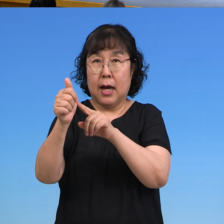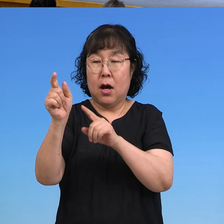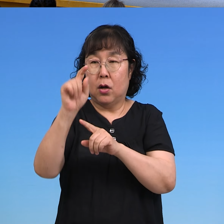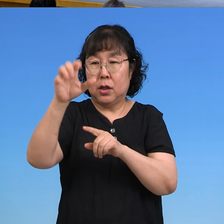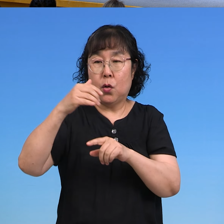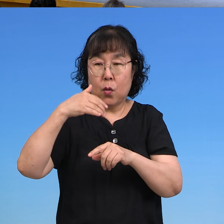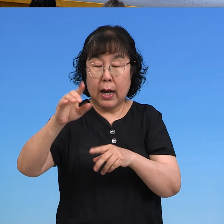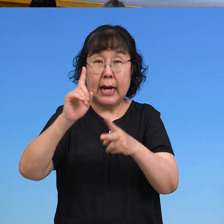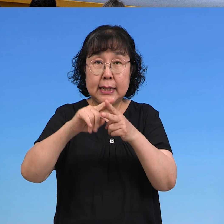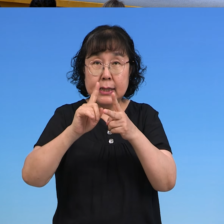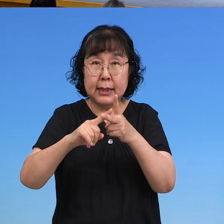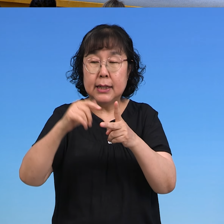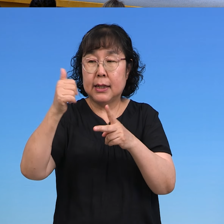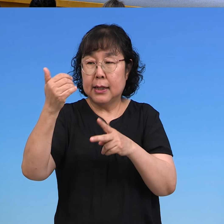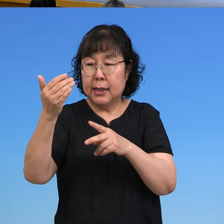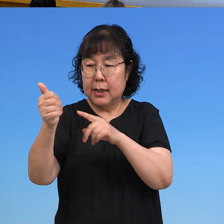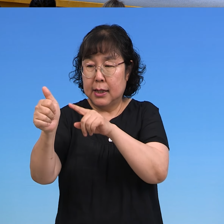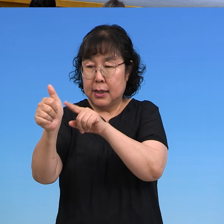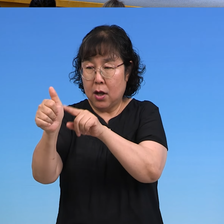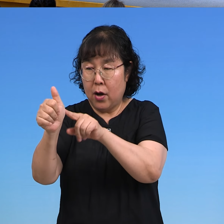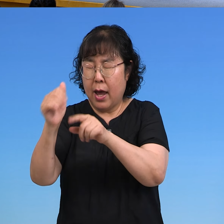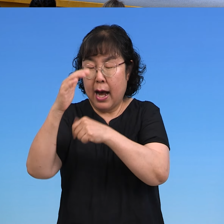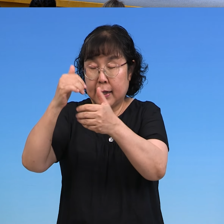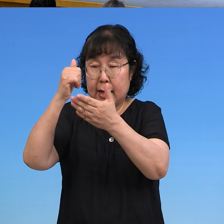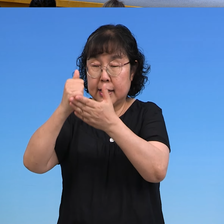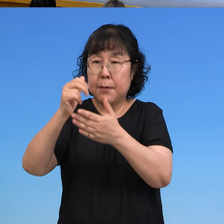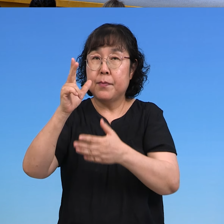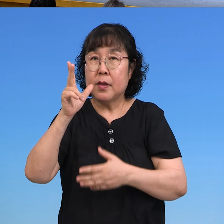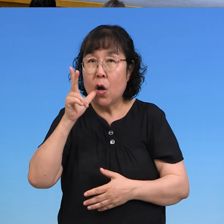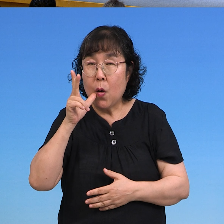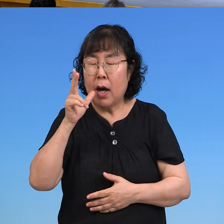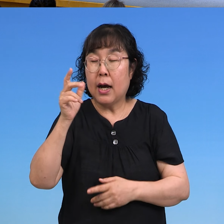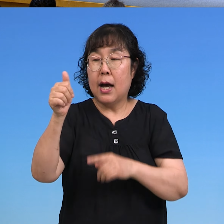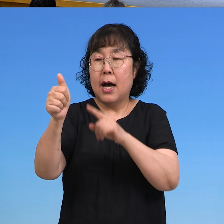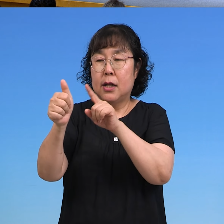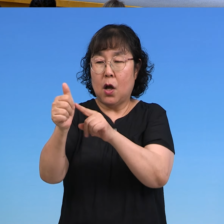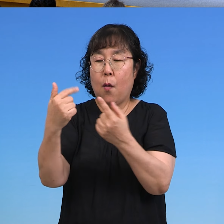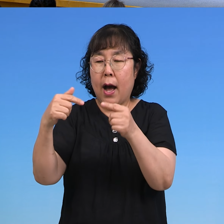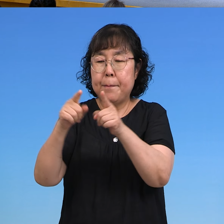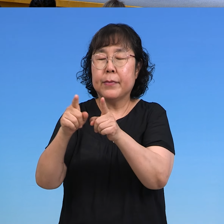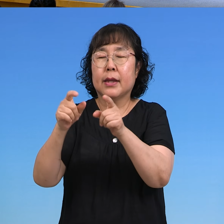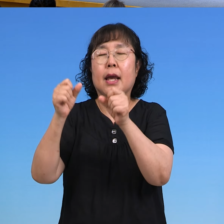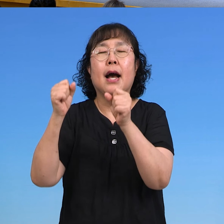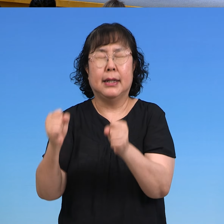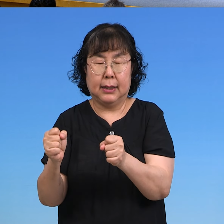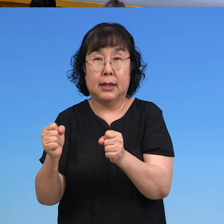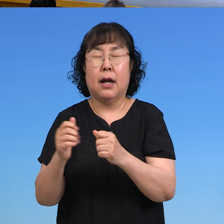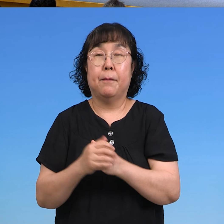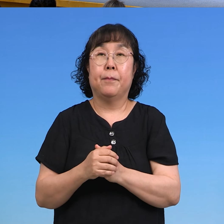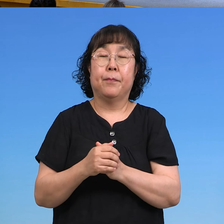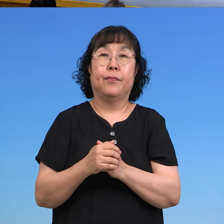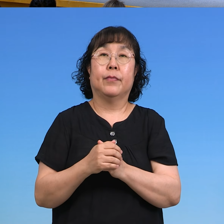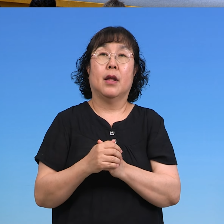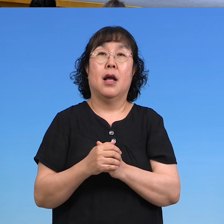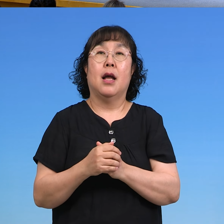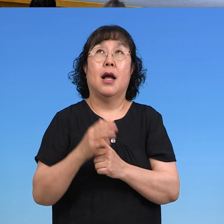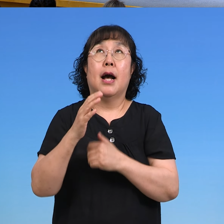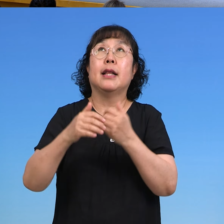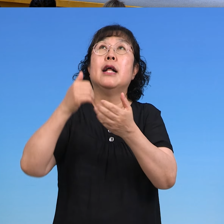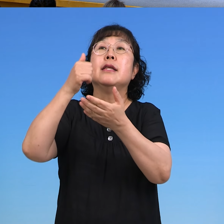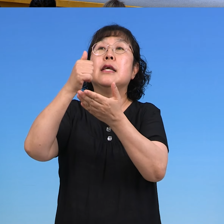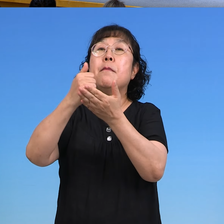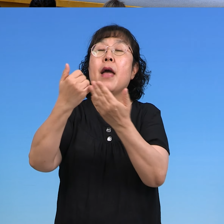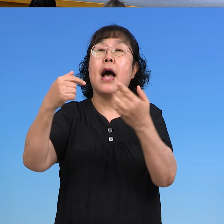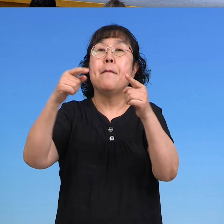어디로 가든지 너의 하나님 여호와가 너와 함께 하시느니라. 하나님의 임재가, 하나님의